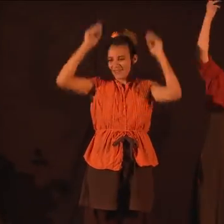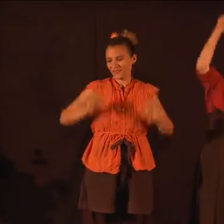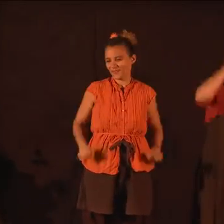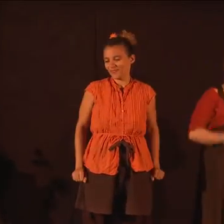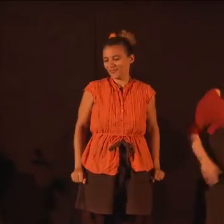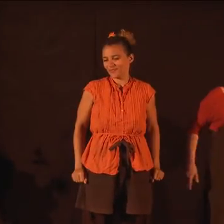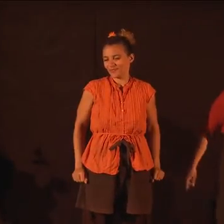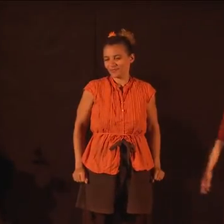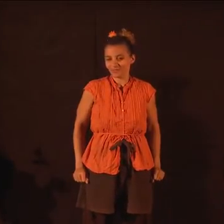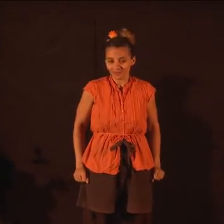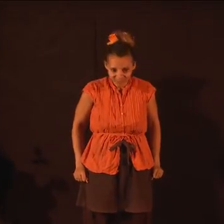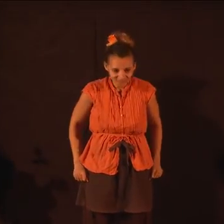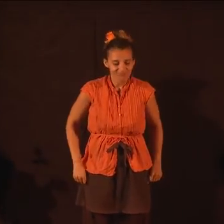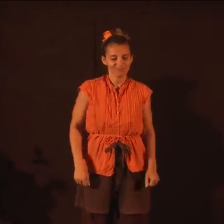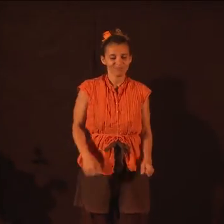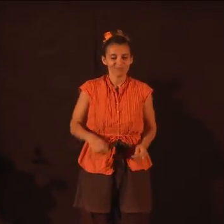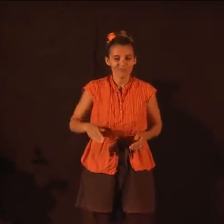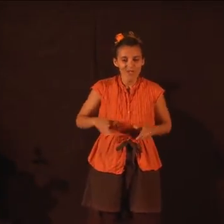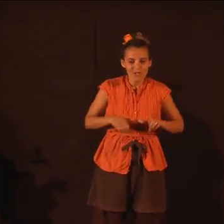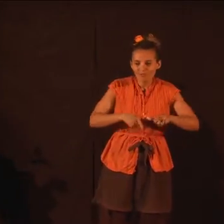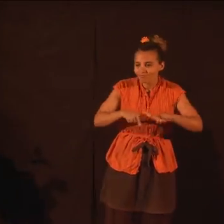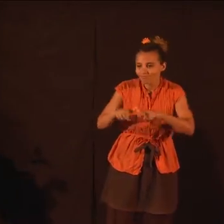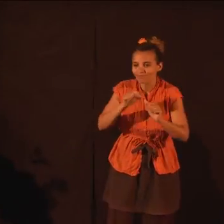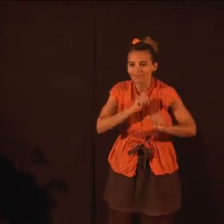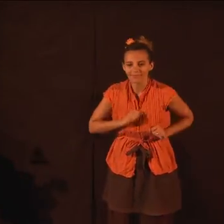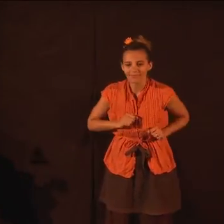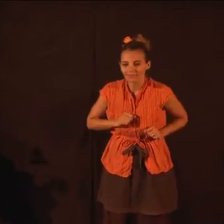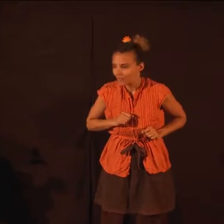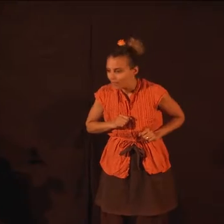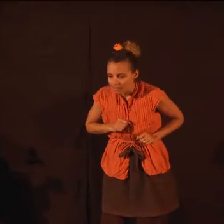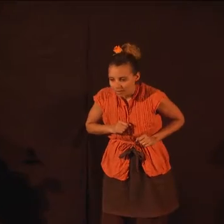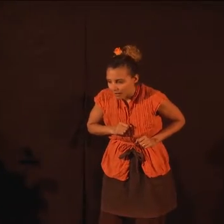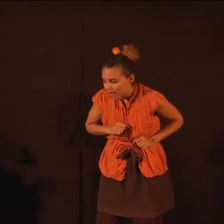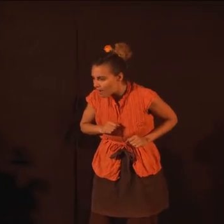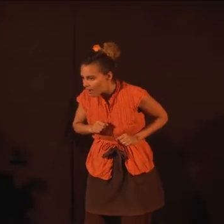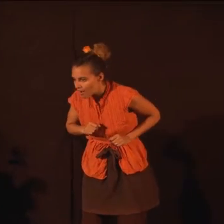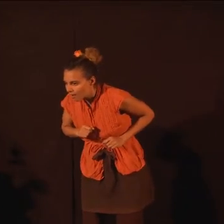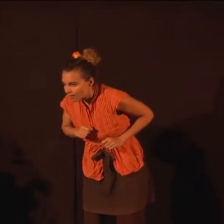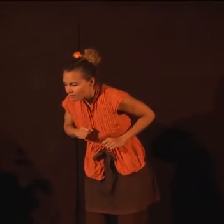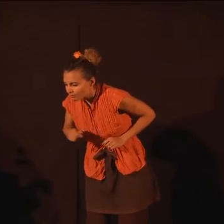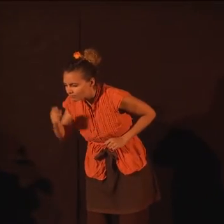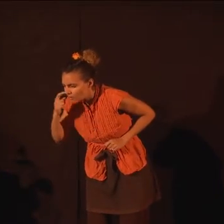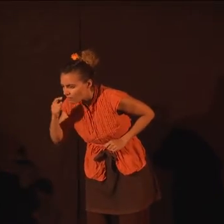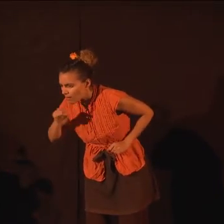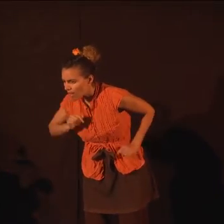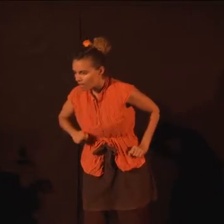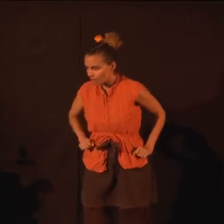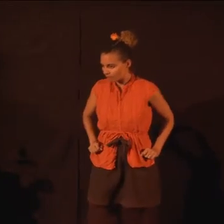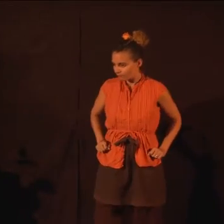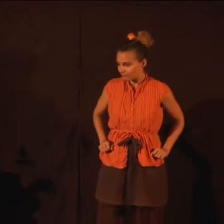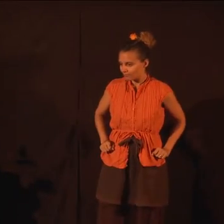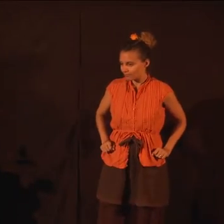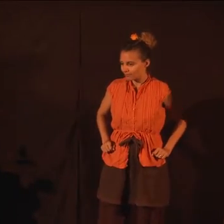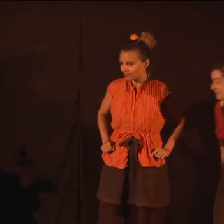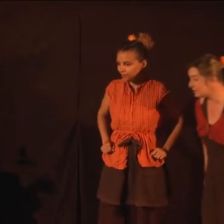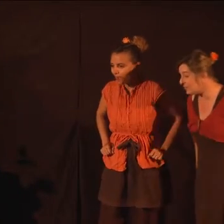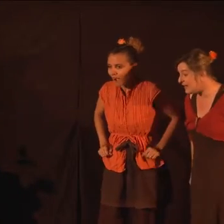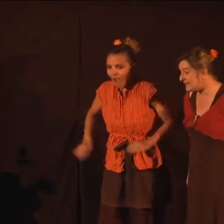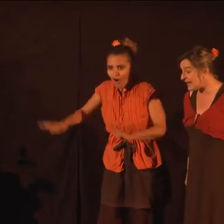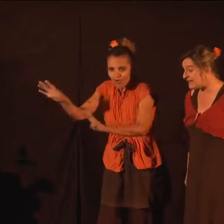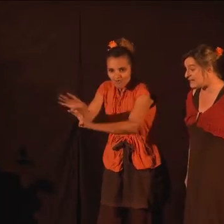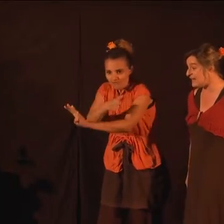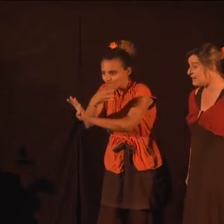hé! C'est l'occasion de sensibiliser les enfants à cette langue-là qui est magnifique, qui est très chorégraphiée.